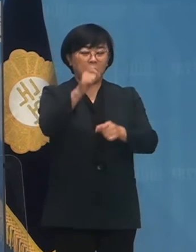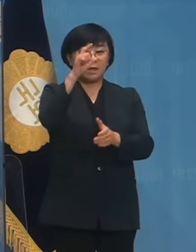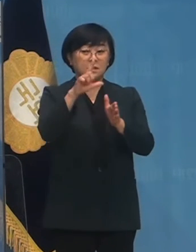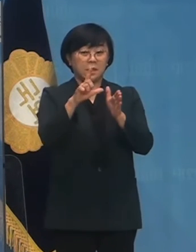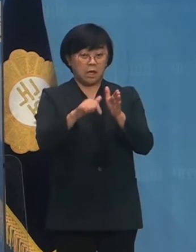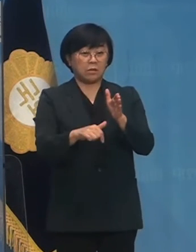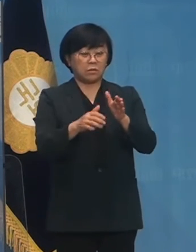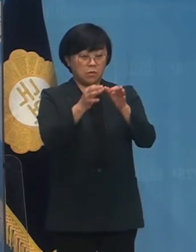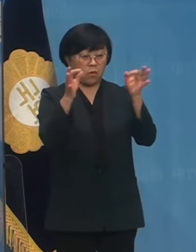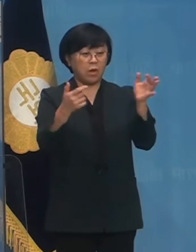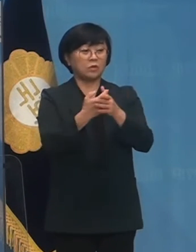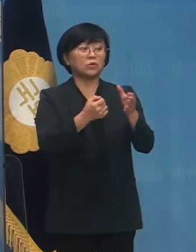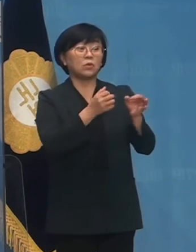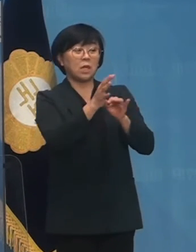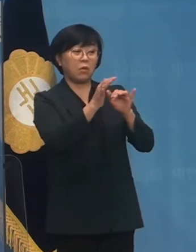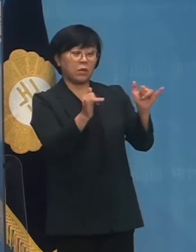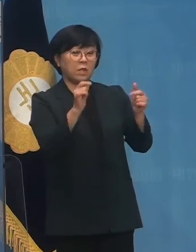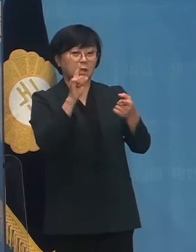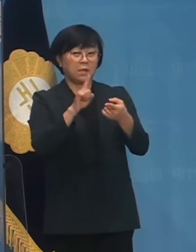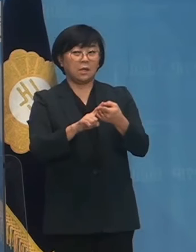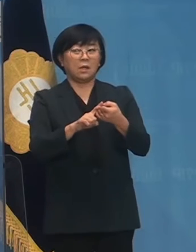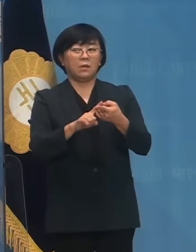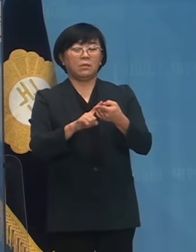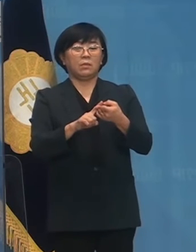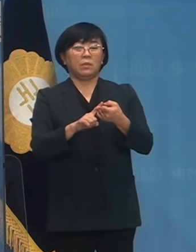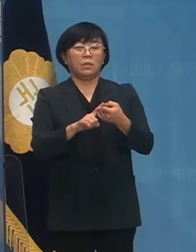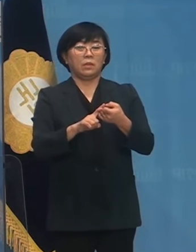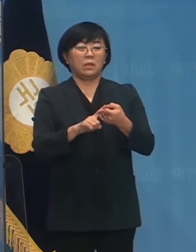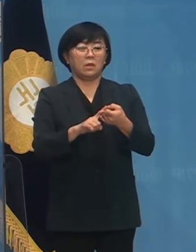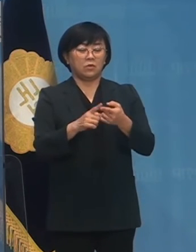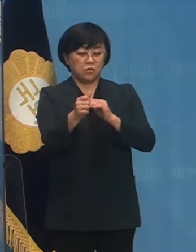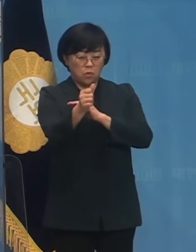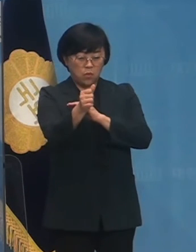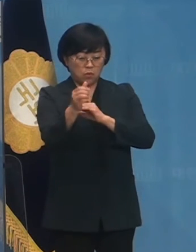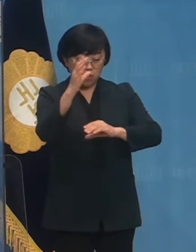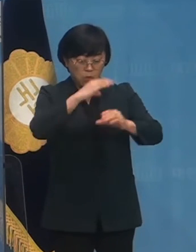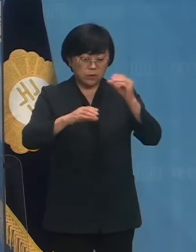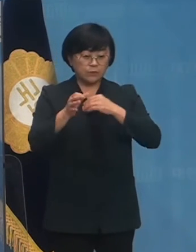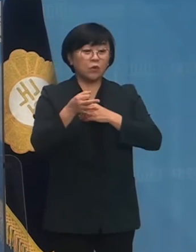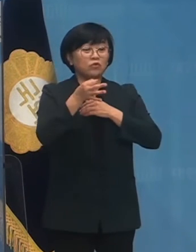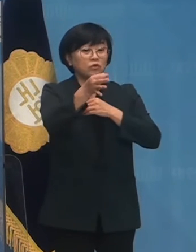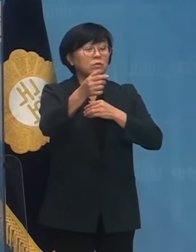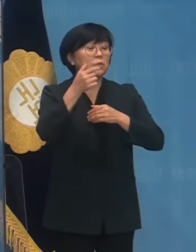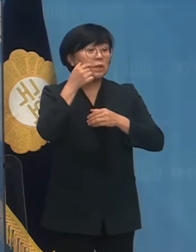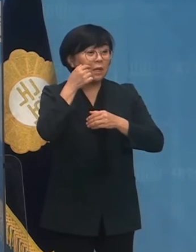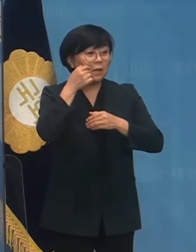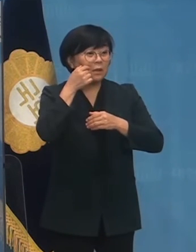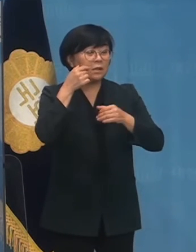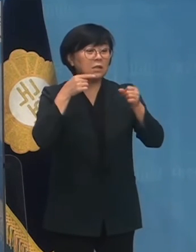동안 소상공인들에 대해서 소급 적용을 할 수 없었다,